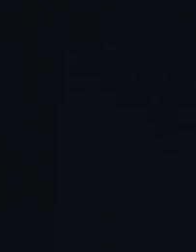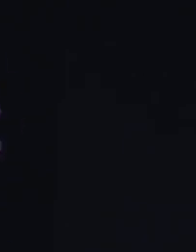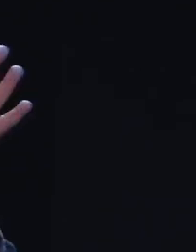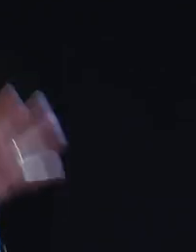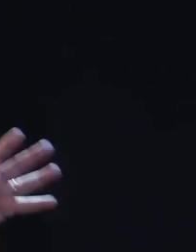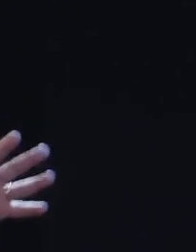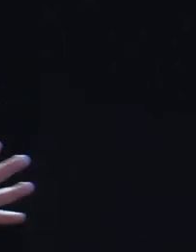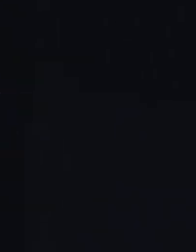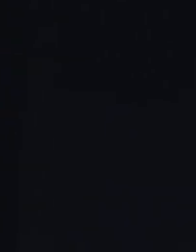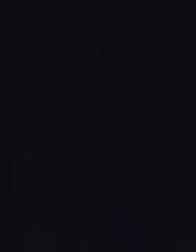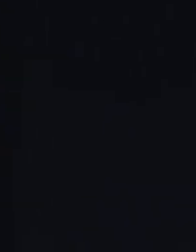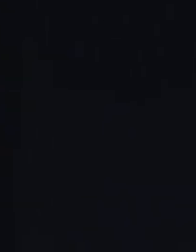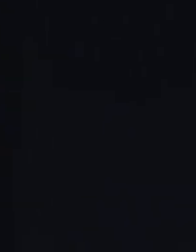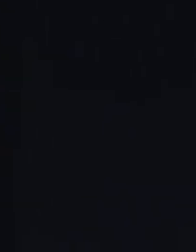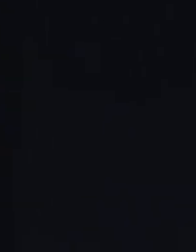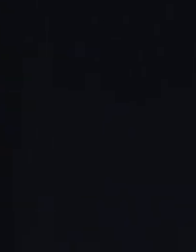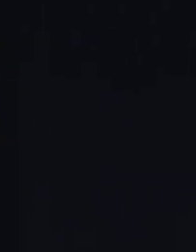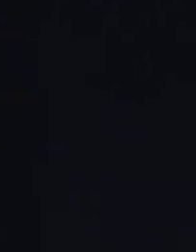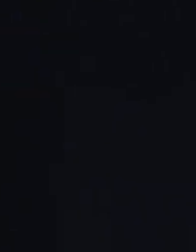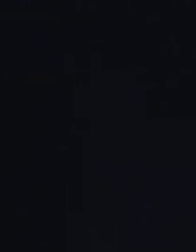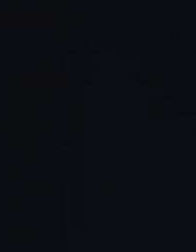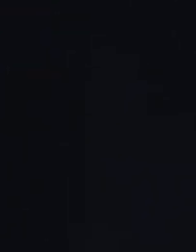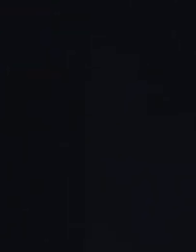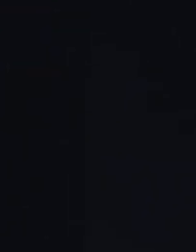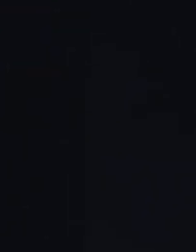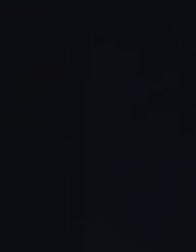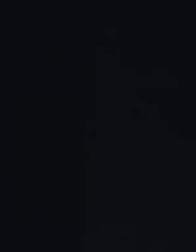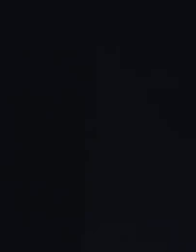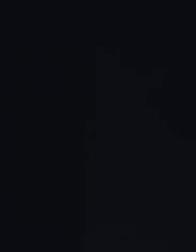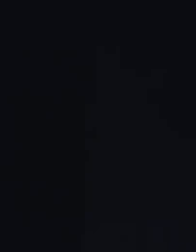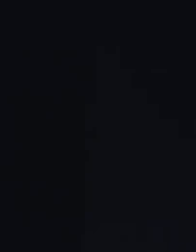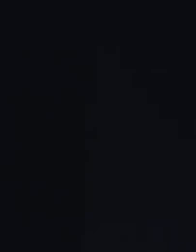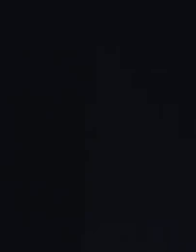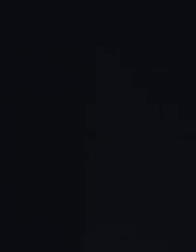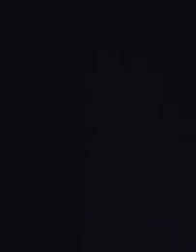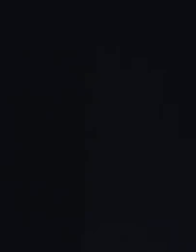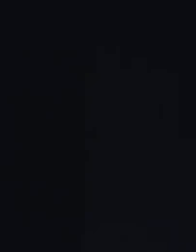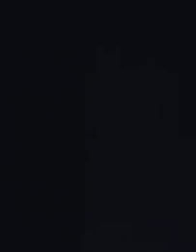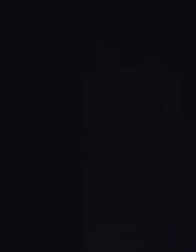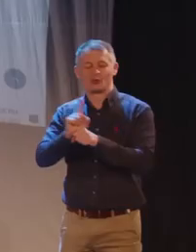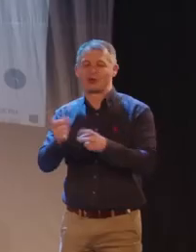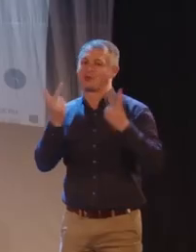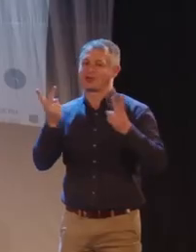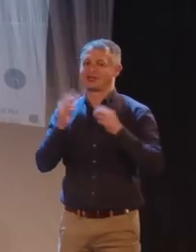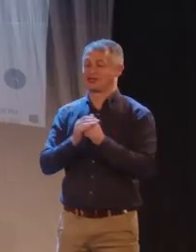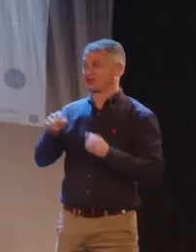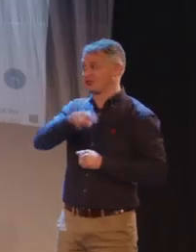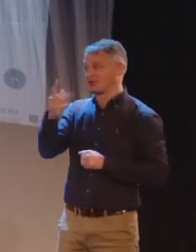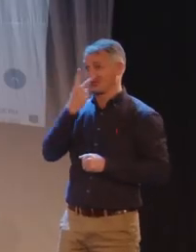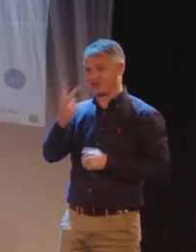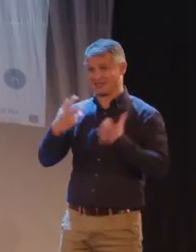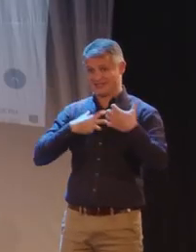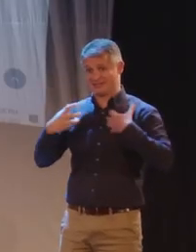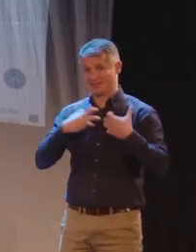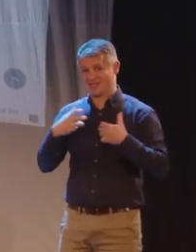Locul Cristinei este în școala aceea, este între acei copii cu care a realizat lucruri mărețe și o să-i vedeți în